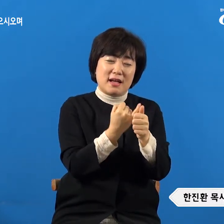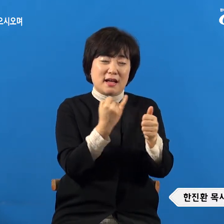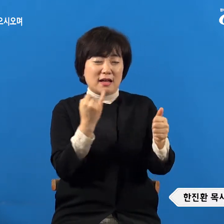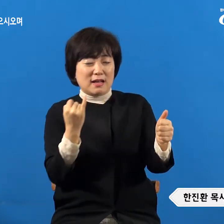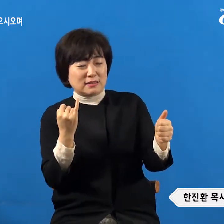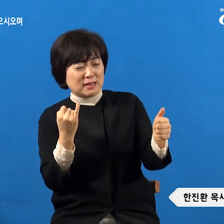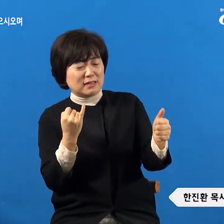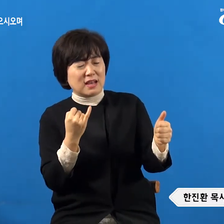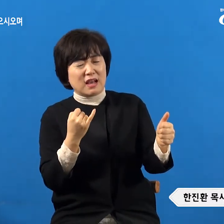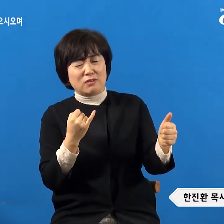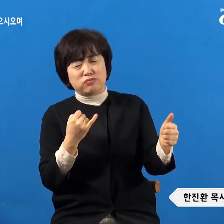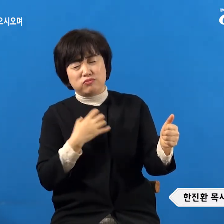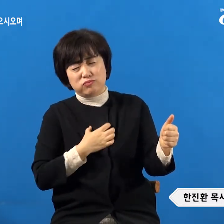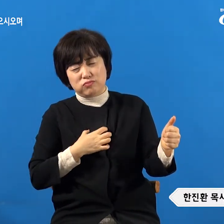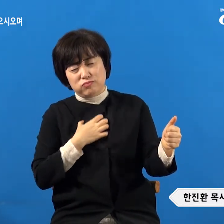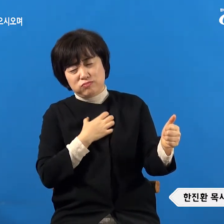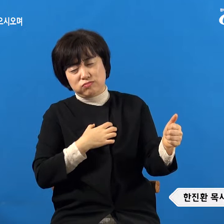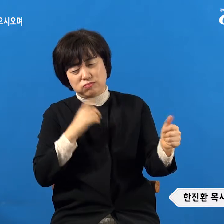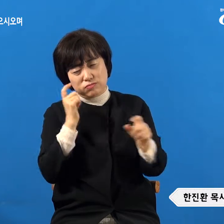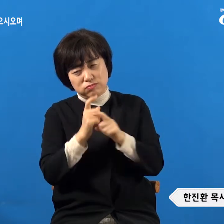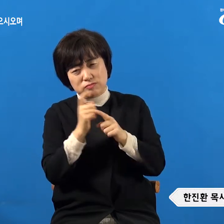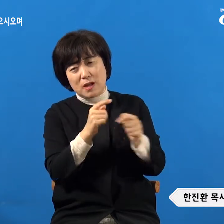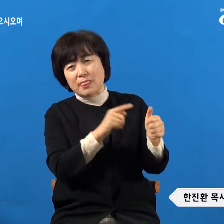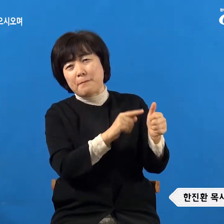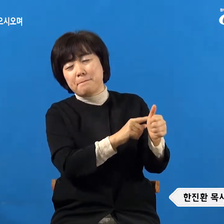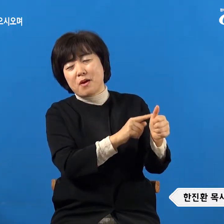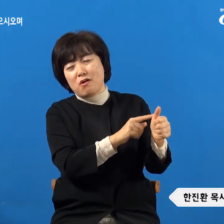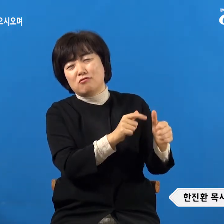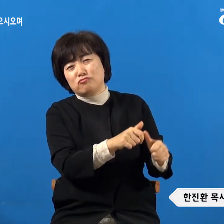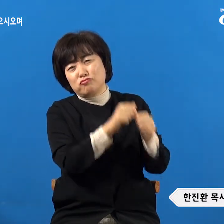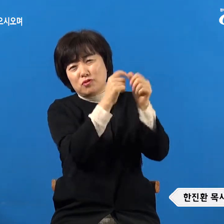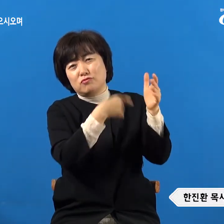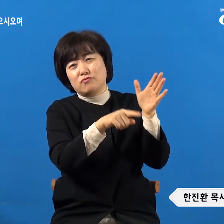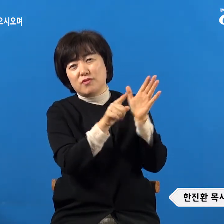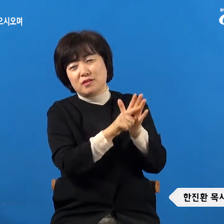하면서 남편 구원을 위해서 간절히 기도를 합니다.